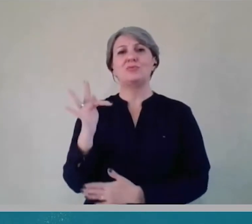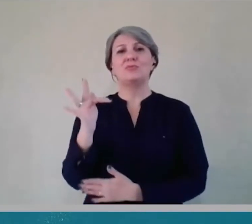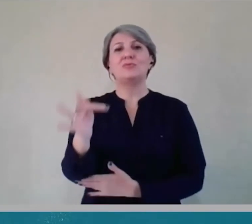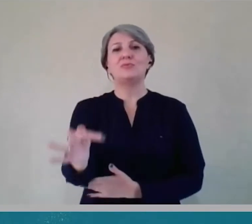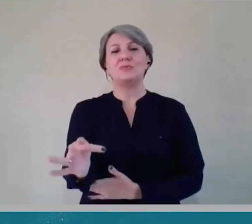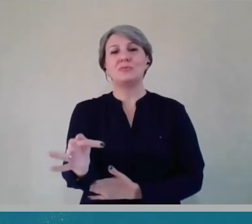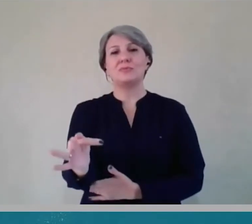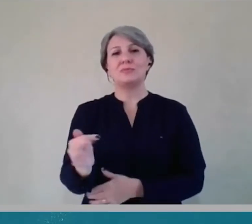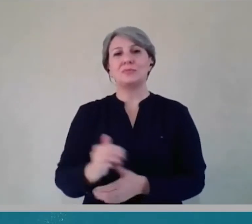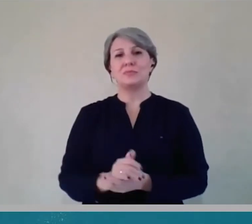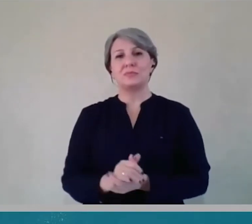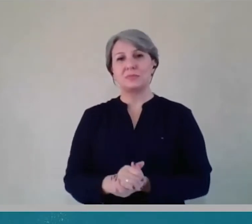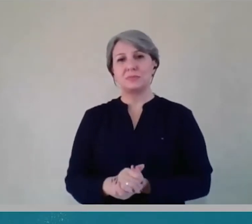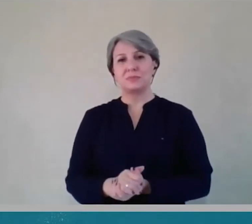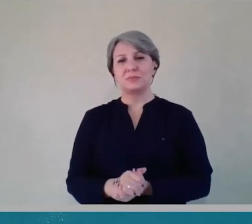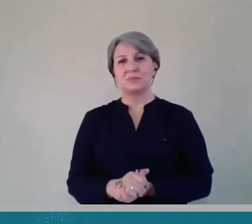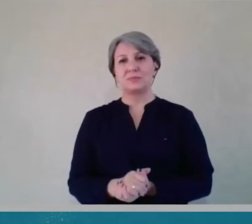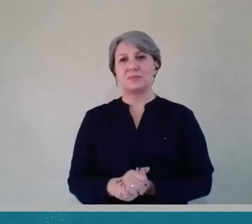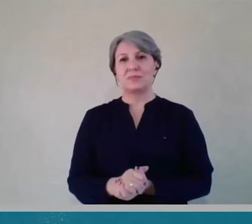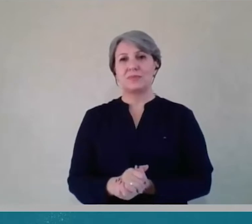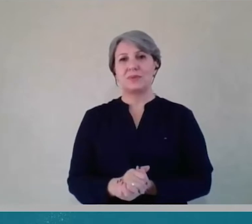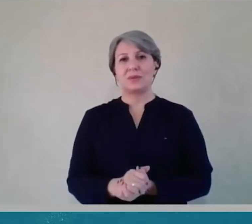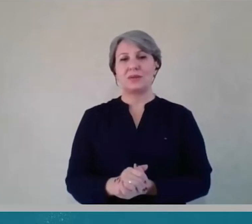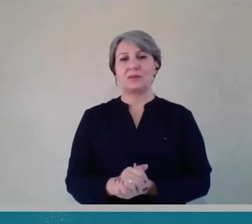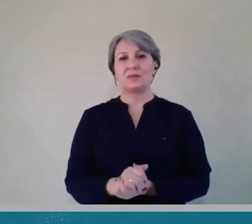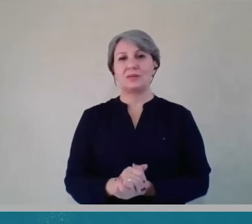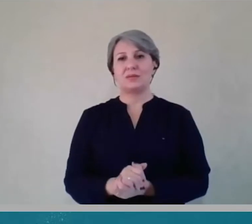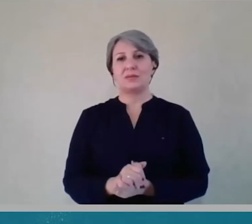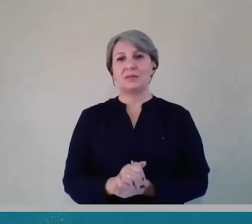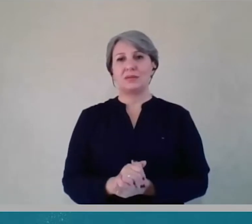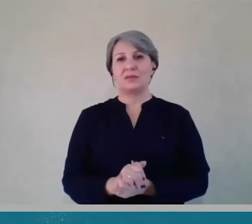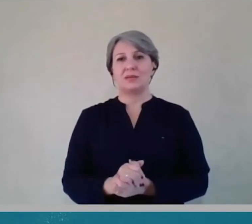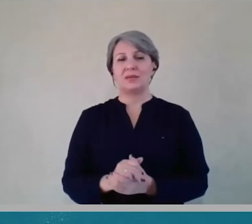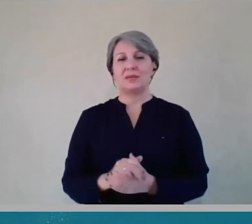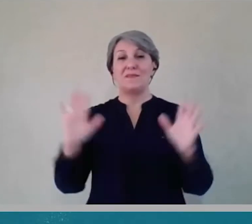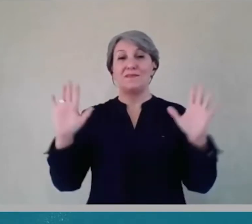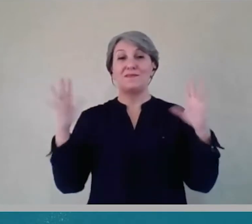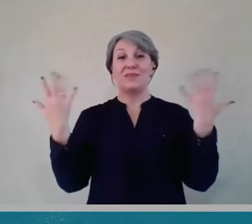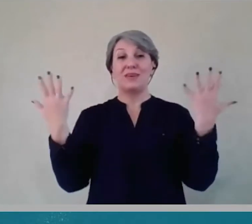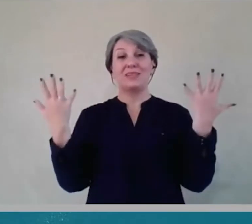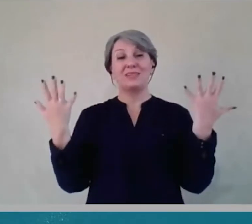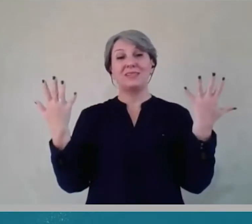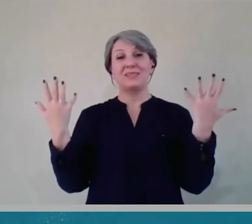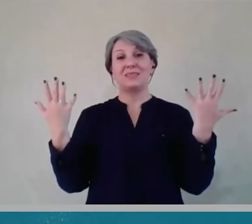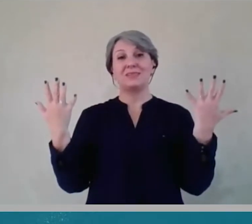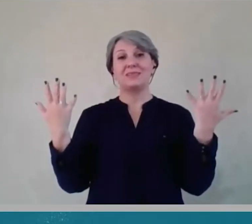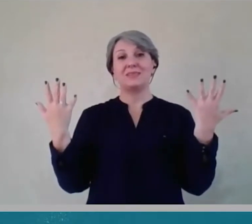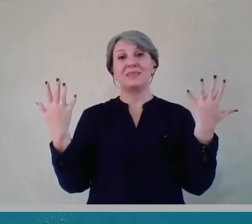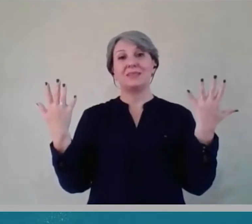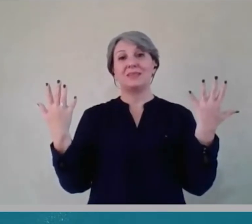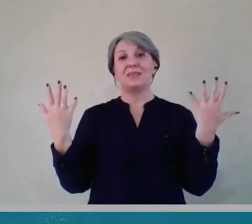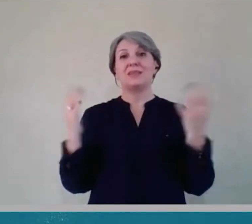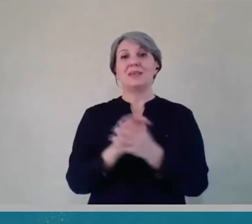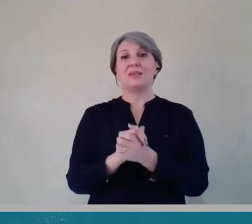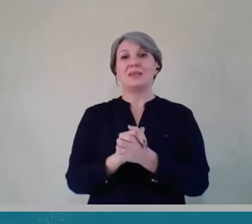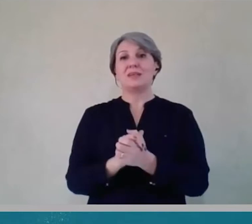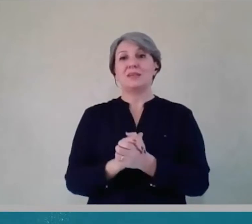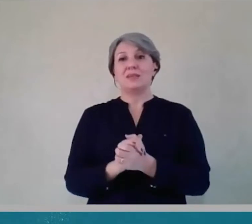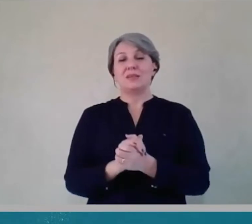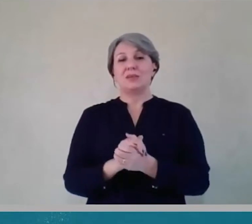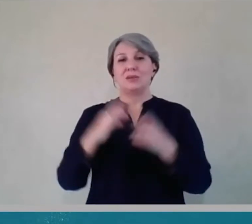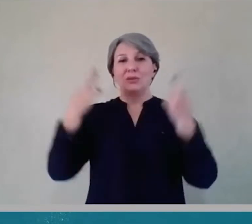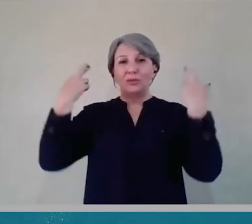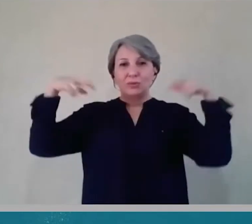participando das bodas do Cordeiro, da ceia das bodas do Cordeiro? São esses que têm